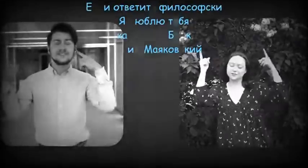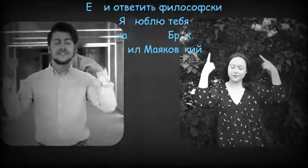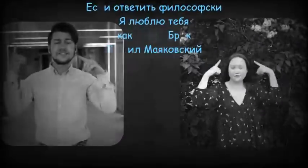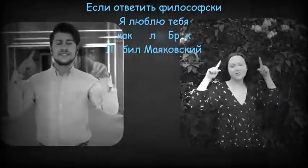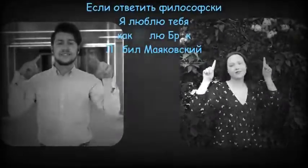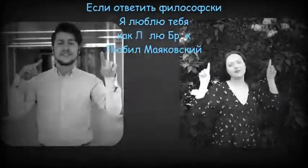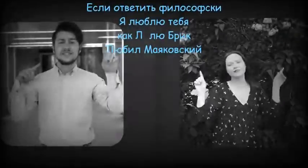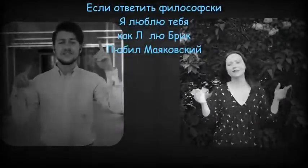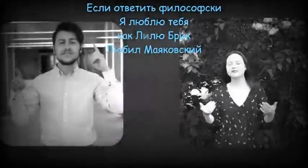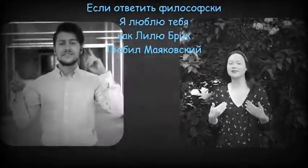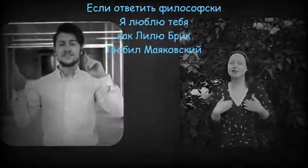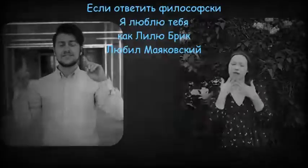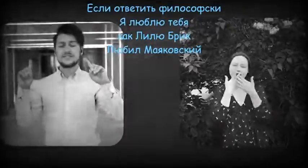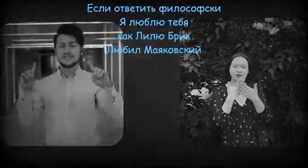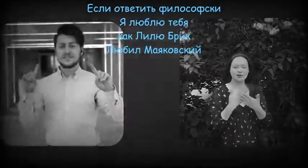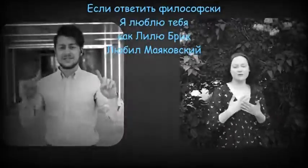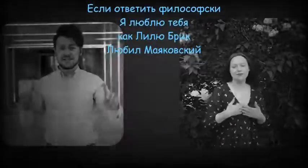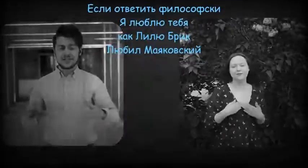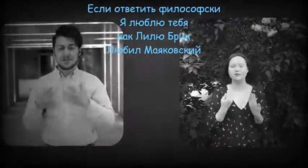Ответить философски,